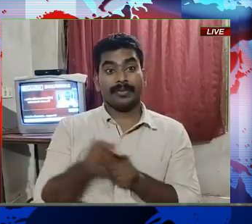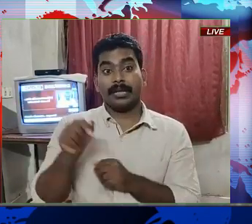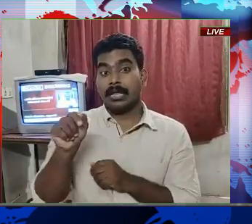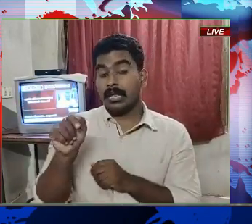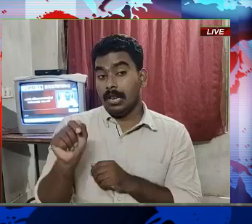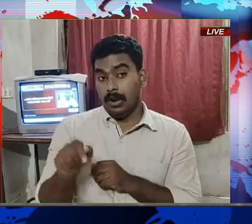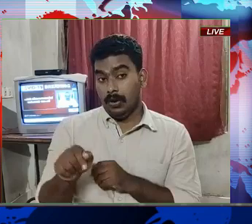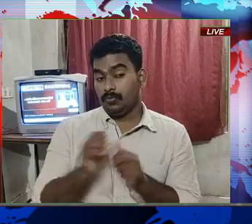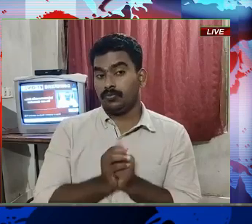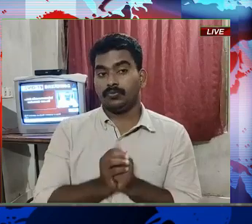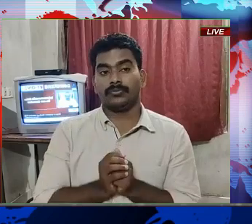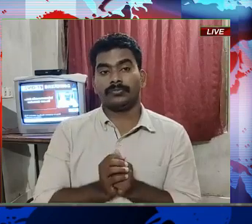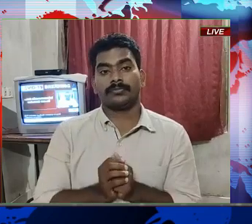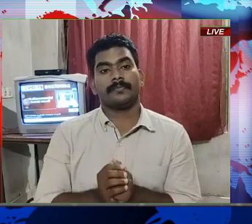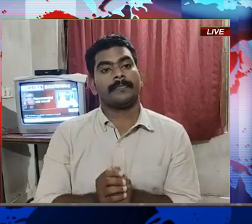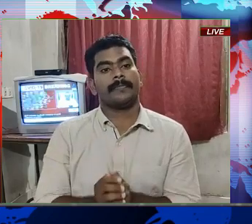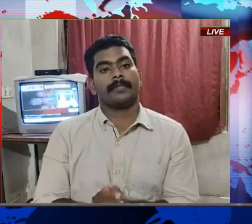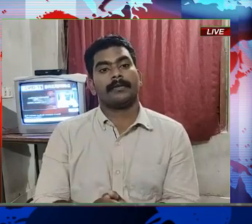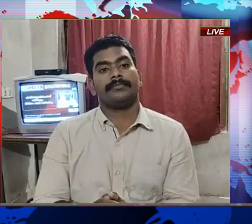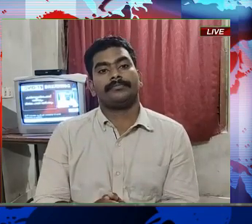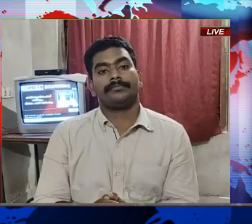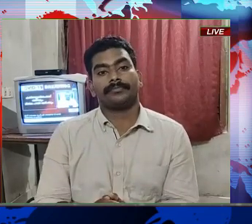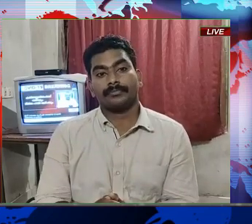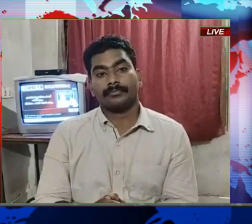ഇത്തരത്തിലുള്ള ഒന്നും